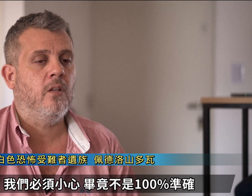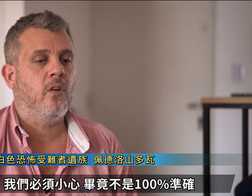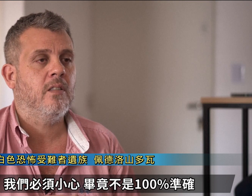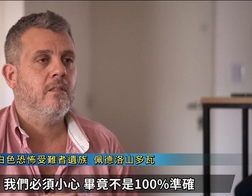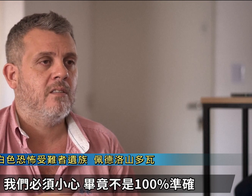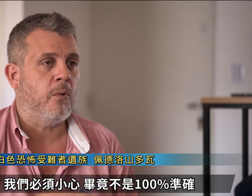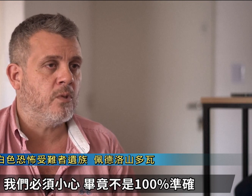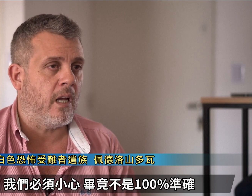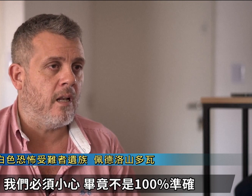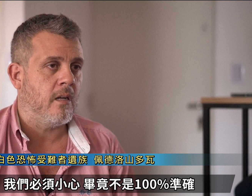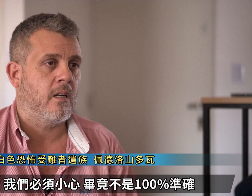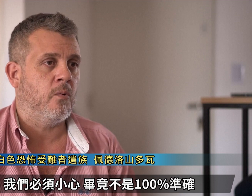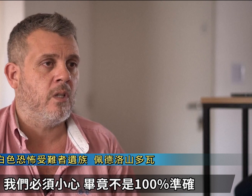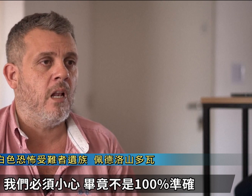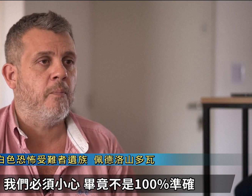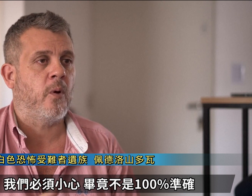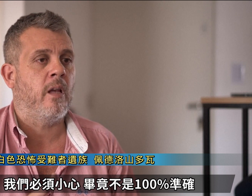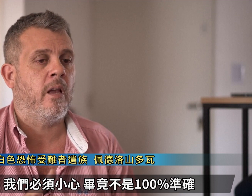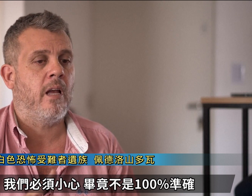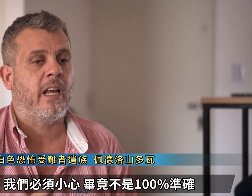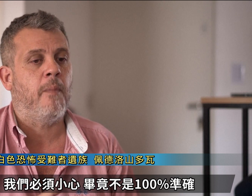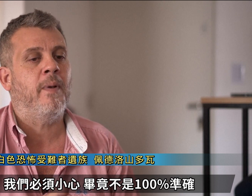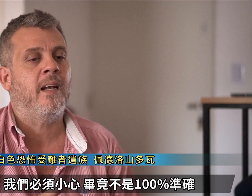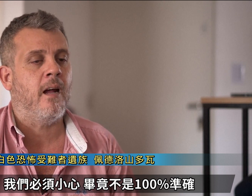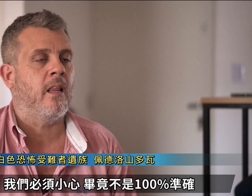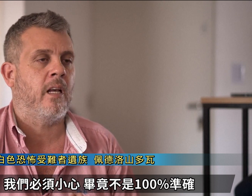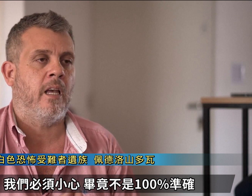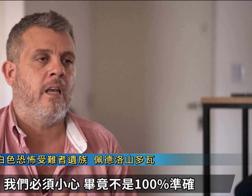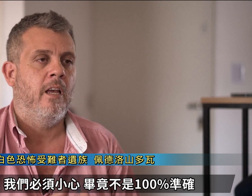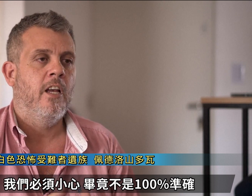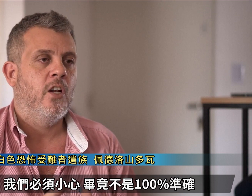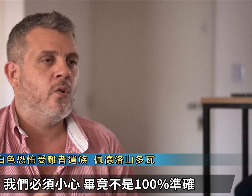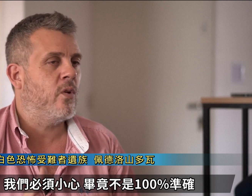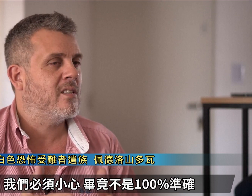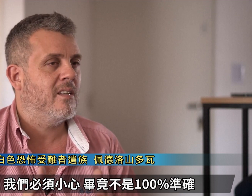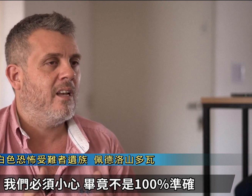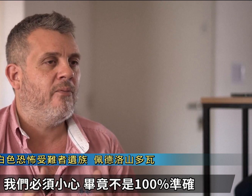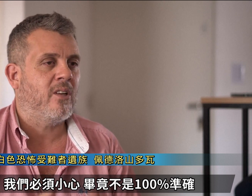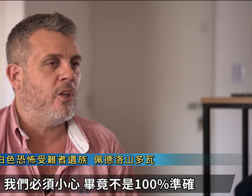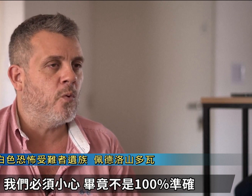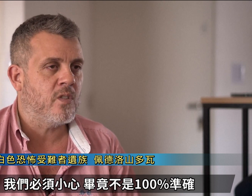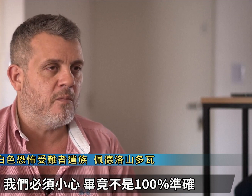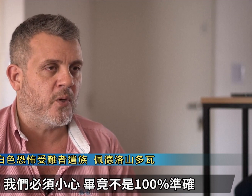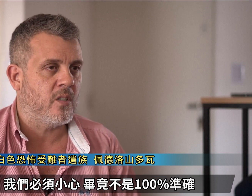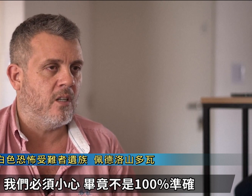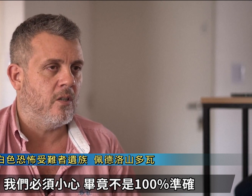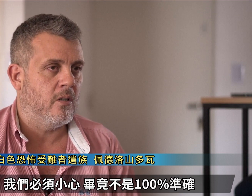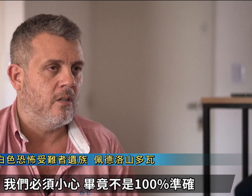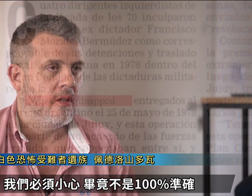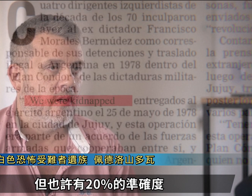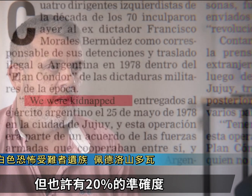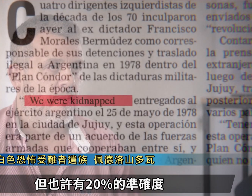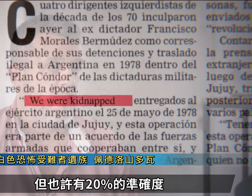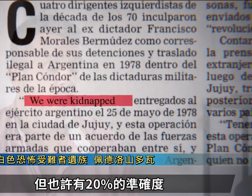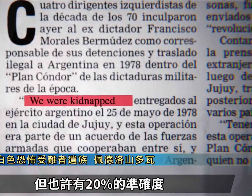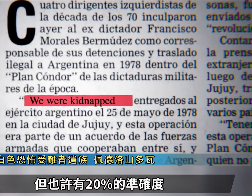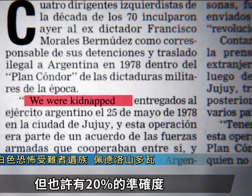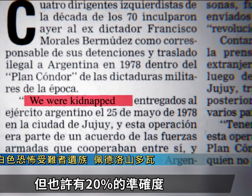es cautela, cautela, porque hay que explicar de que no es efectivo un 100%, pero capaz que es efectivo